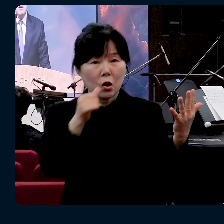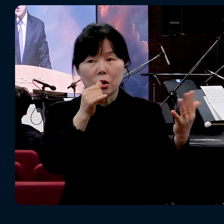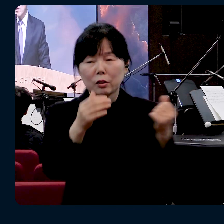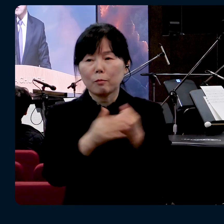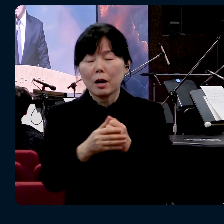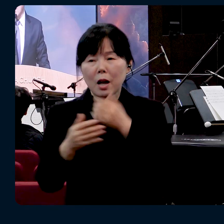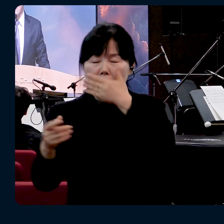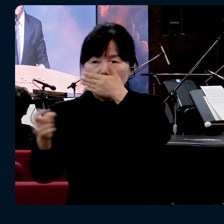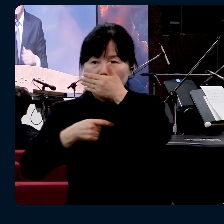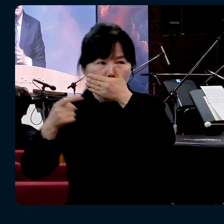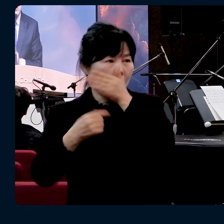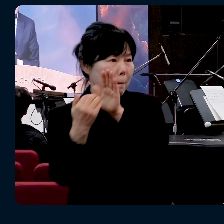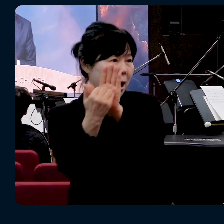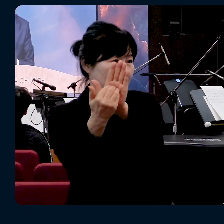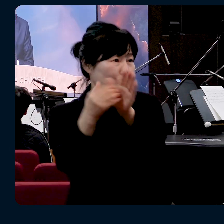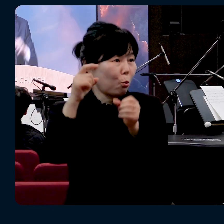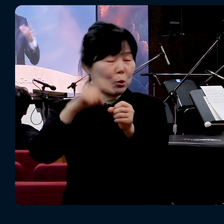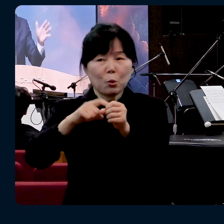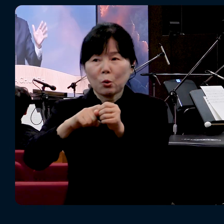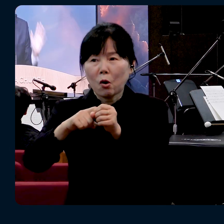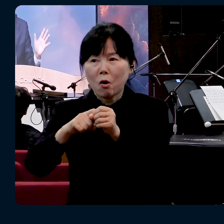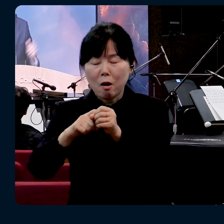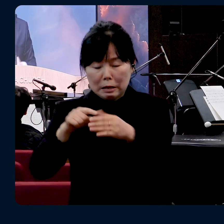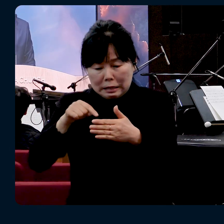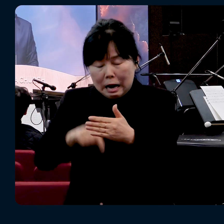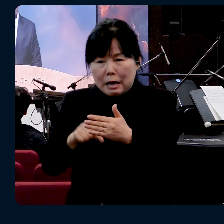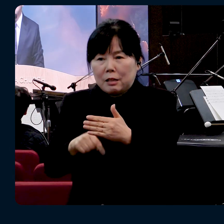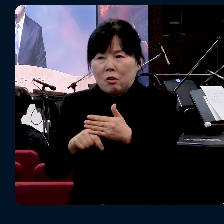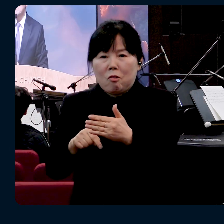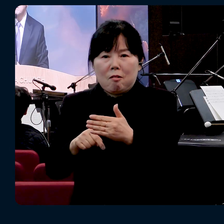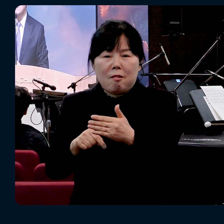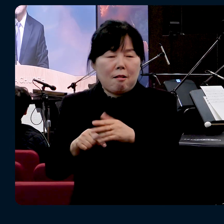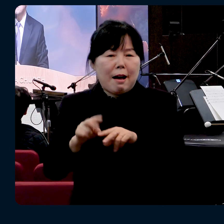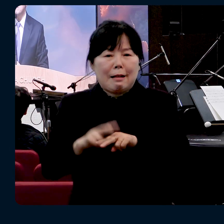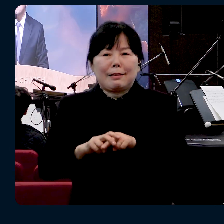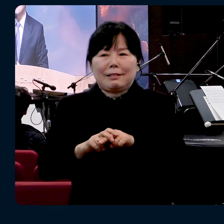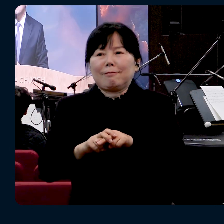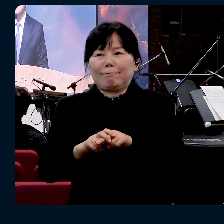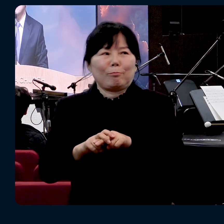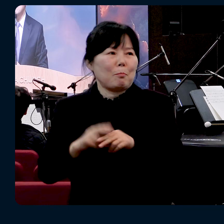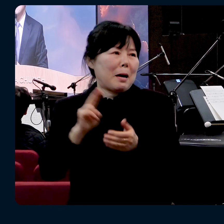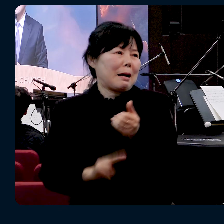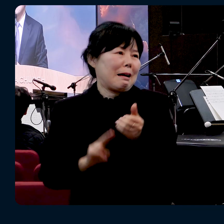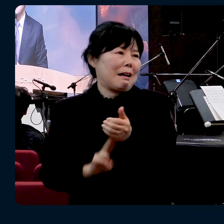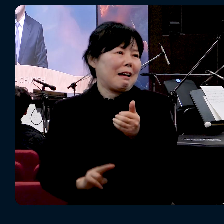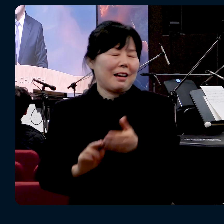해놨어요. 그러니까 쇠창살 안에 있어가지고 그 조그만 데서 안 나오는 거예요.